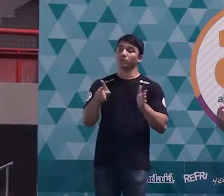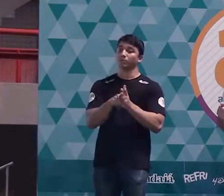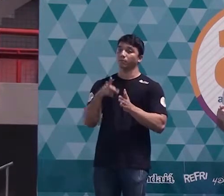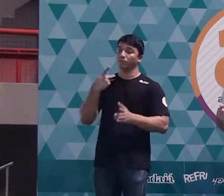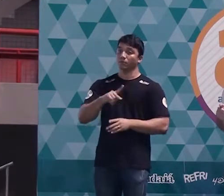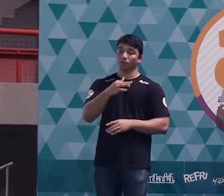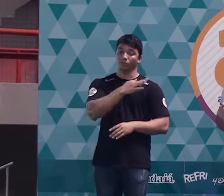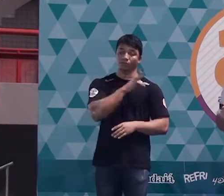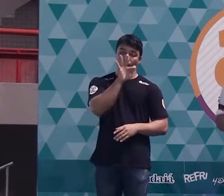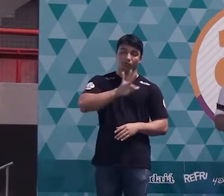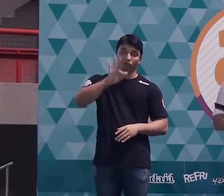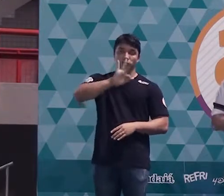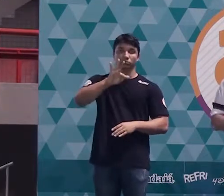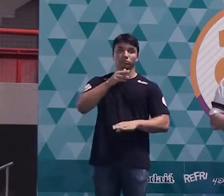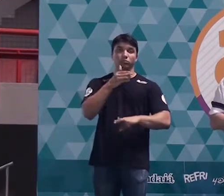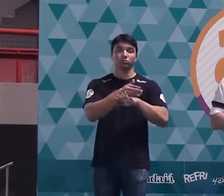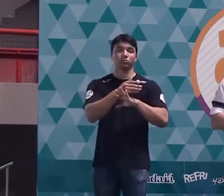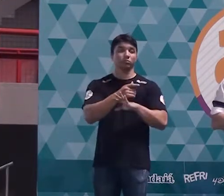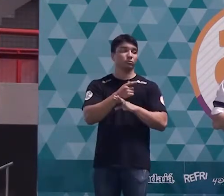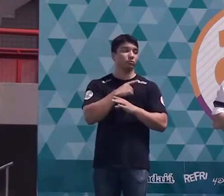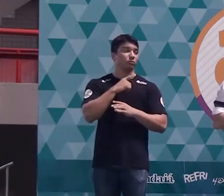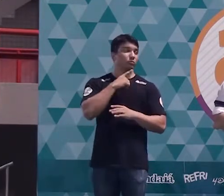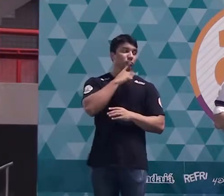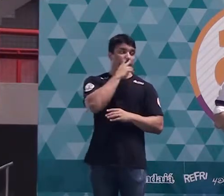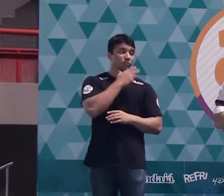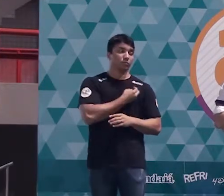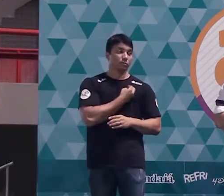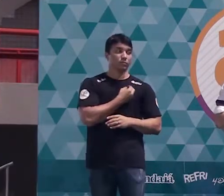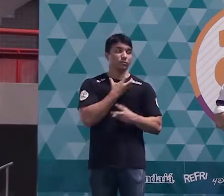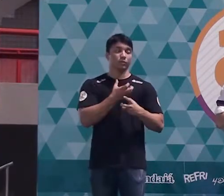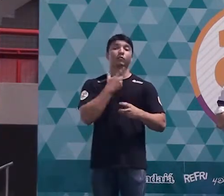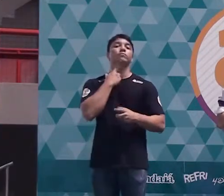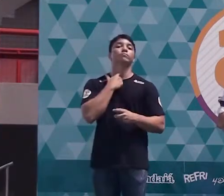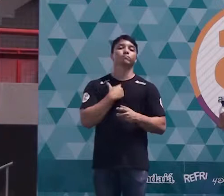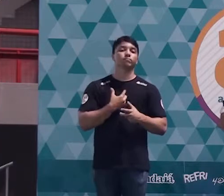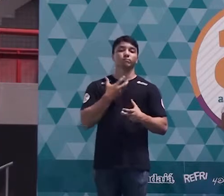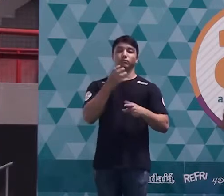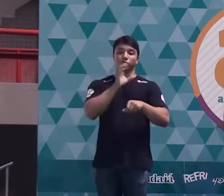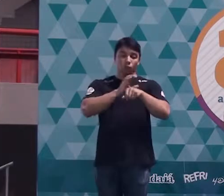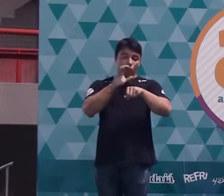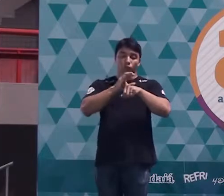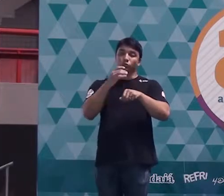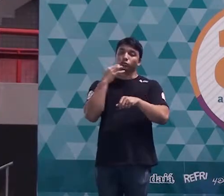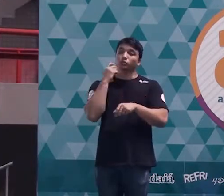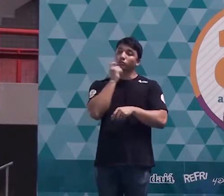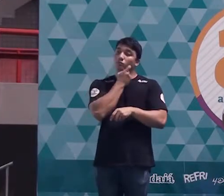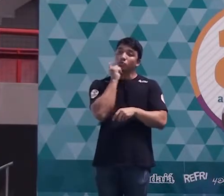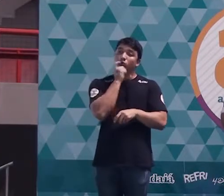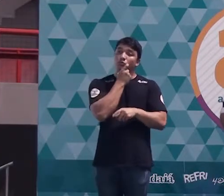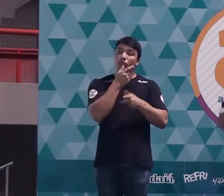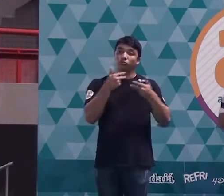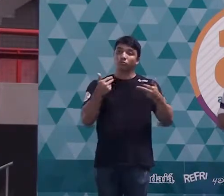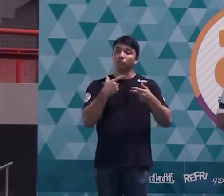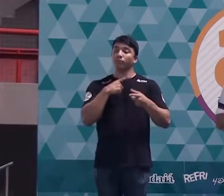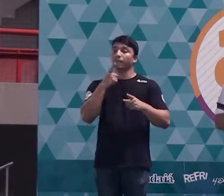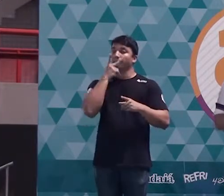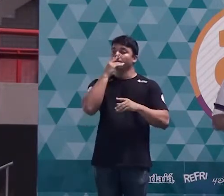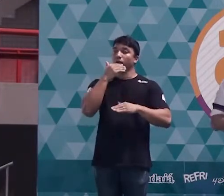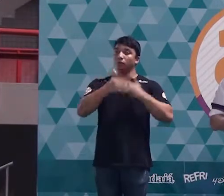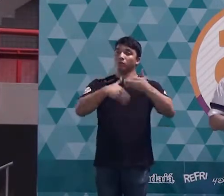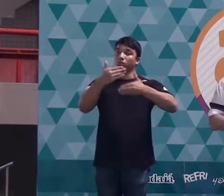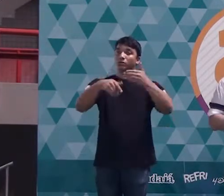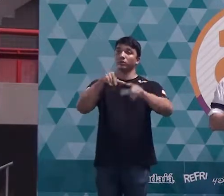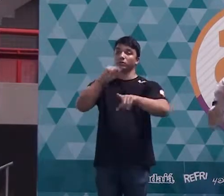própria faculdade. Então, se tem alguém aqui que tem vontade de fazer o curso de odontologia, o processo